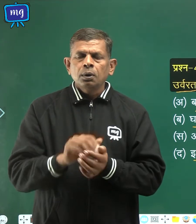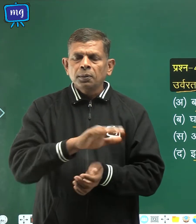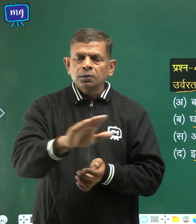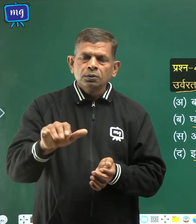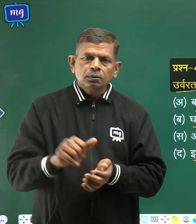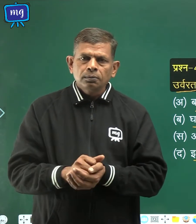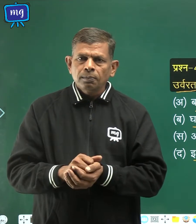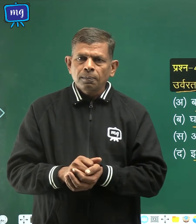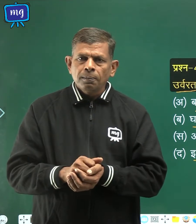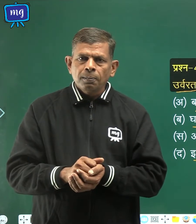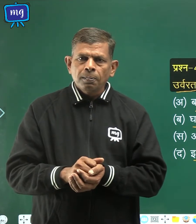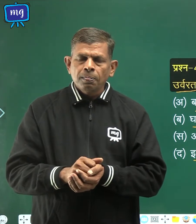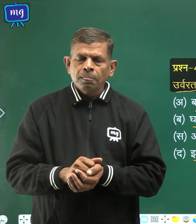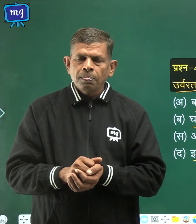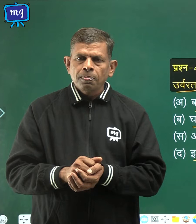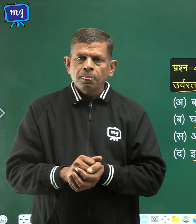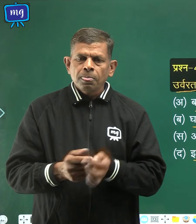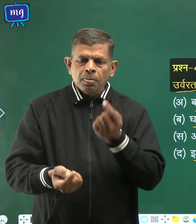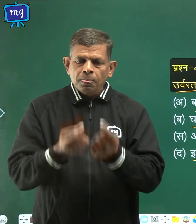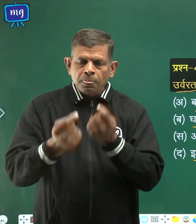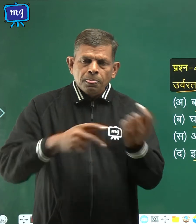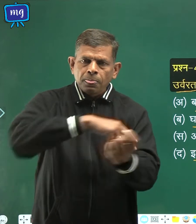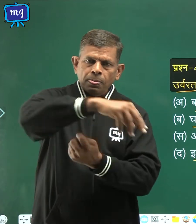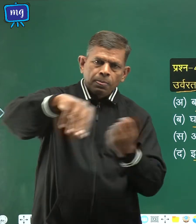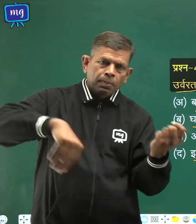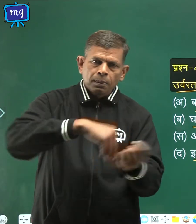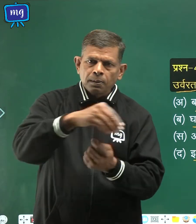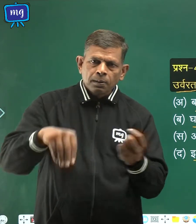बच्चों, फसल चक्रण से